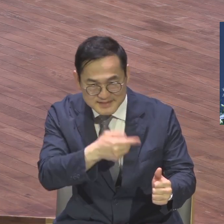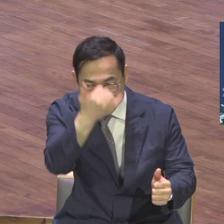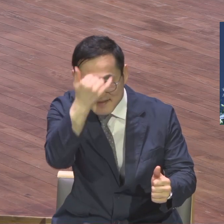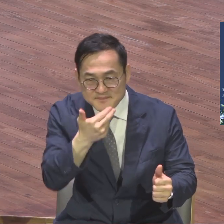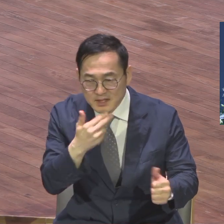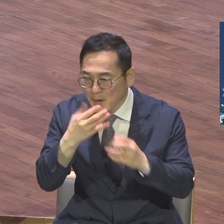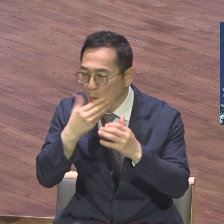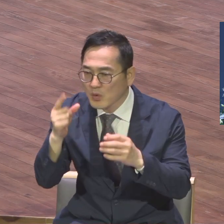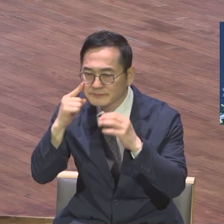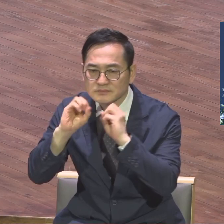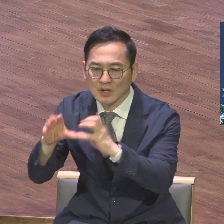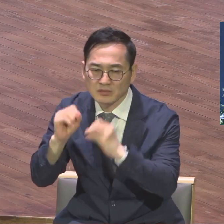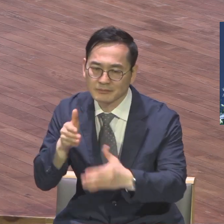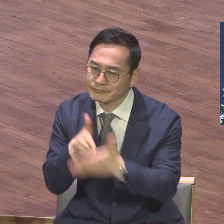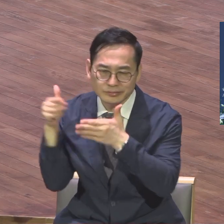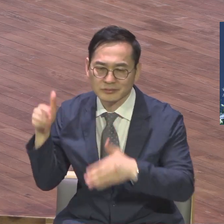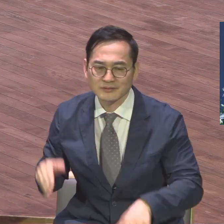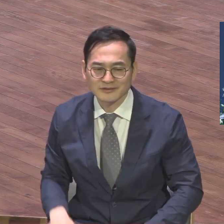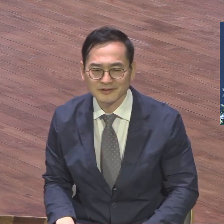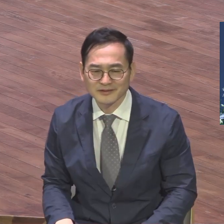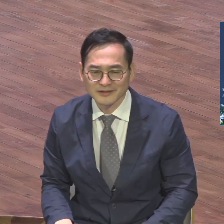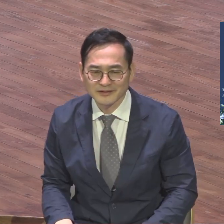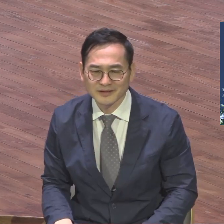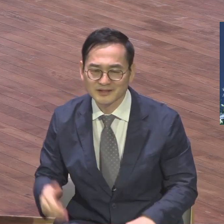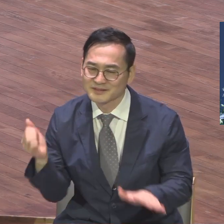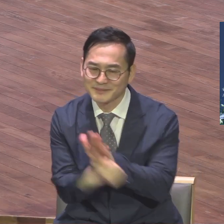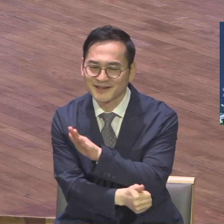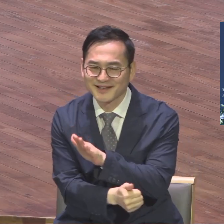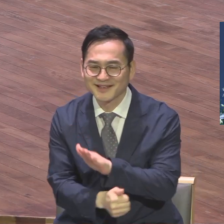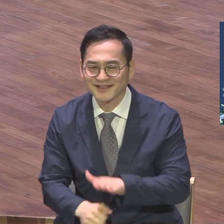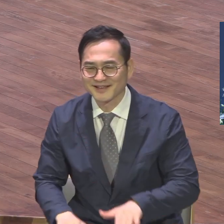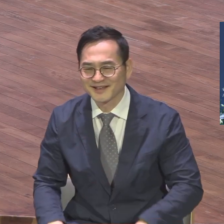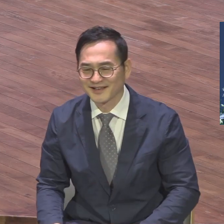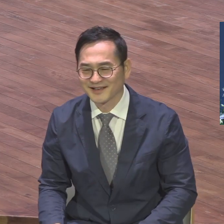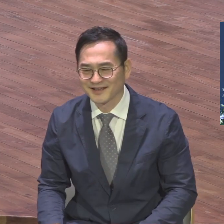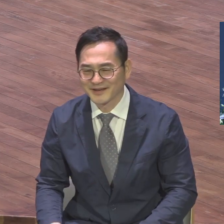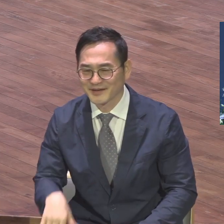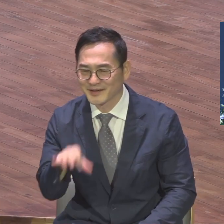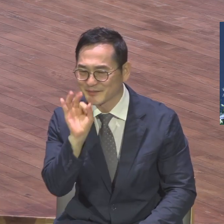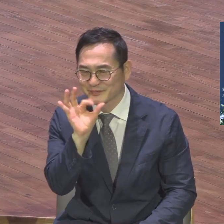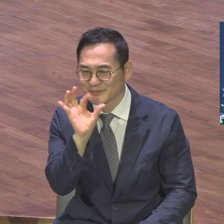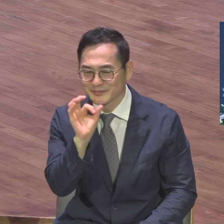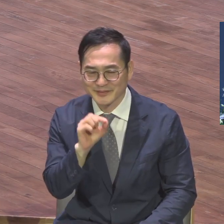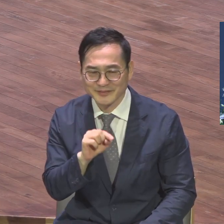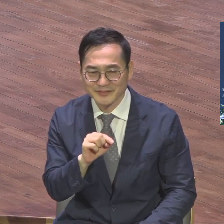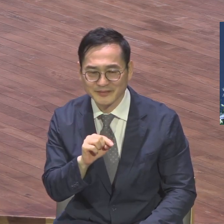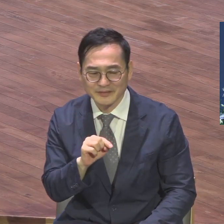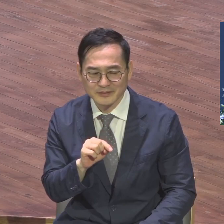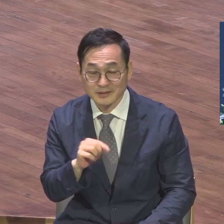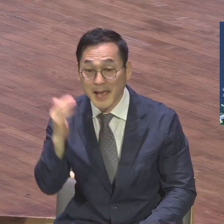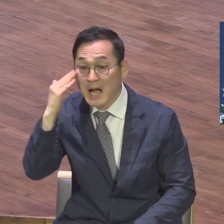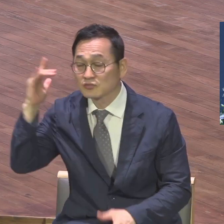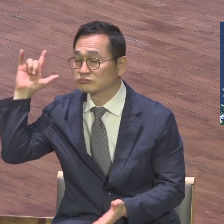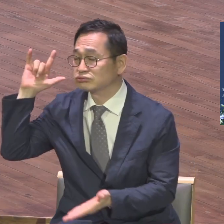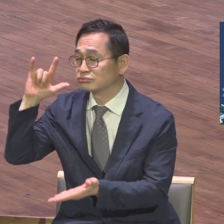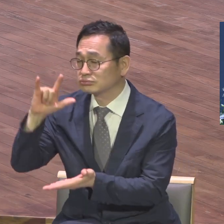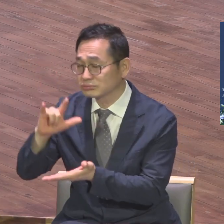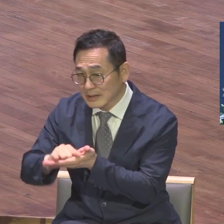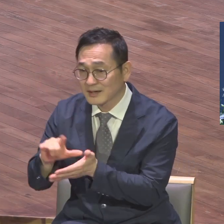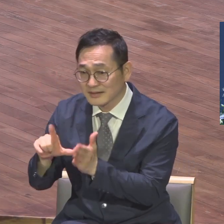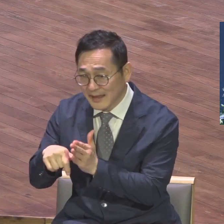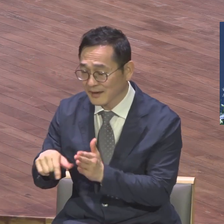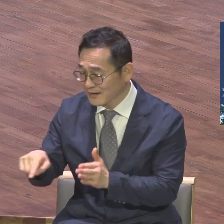젖담는 것입니다. 선교 하나도 안 되는 거죠. 정치는 거죠. 그냥. 그래서 한국 땅에 도착한 신참